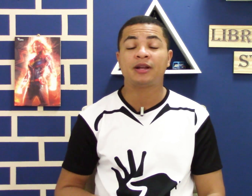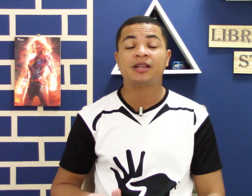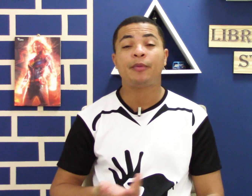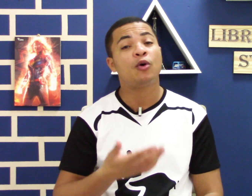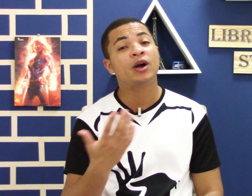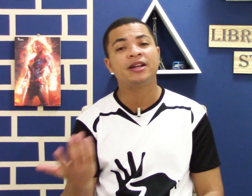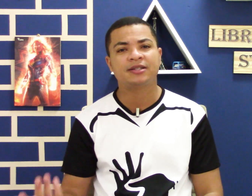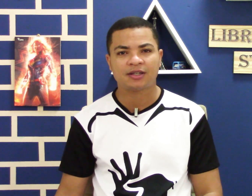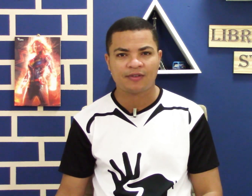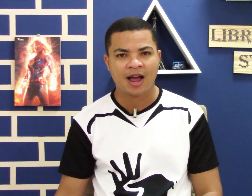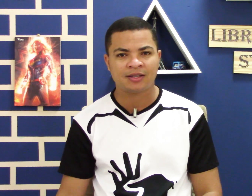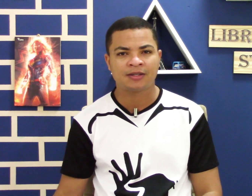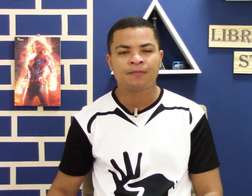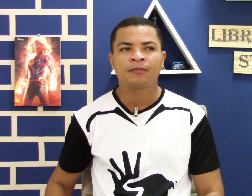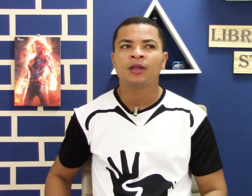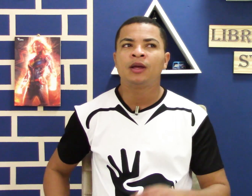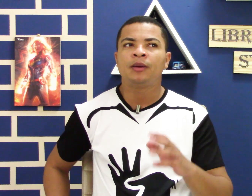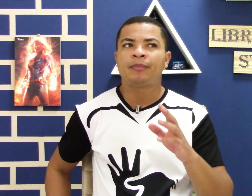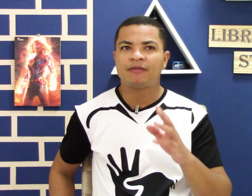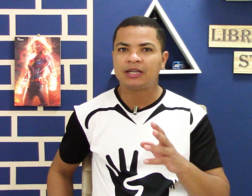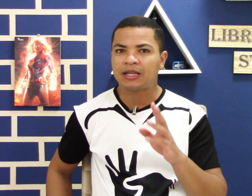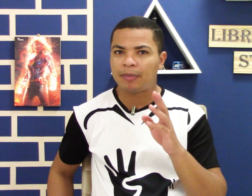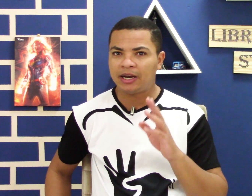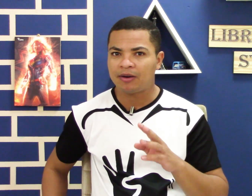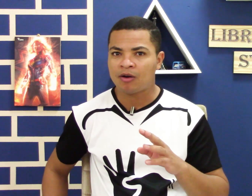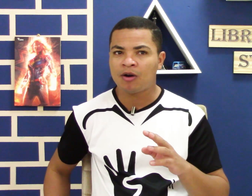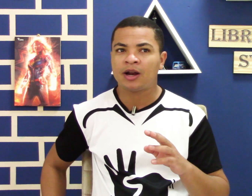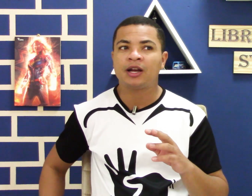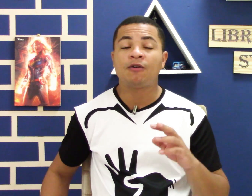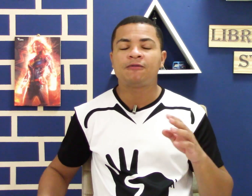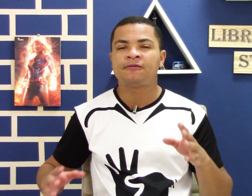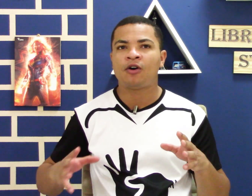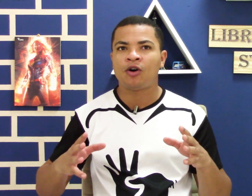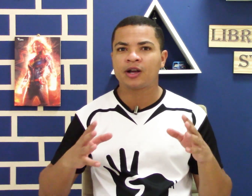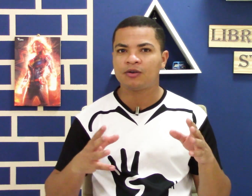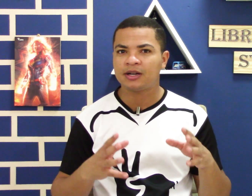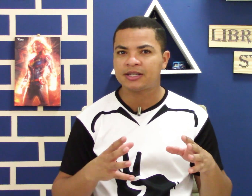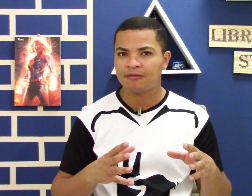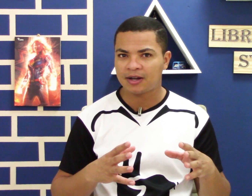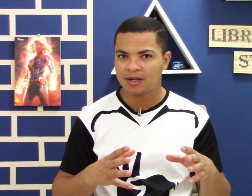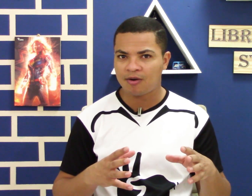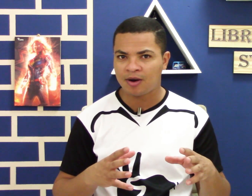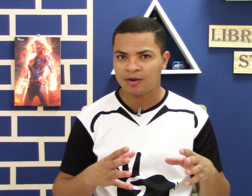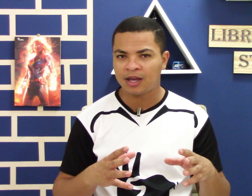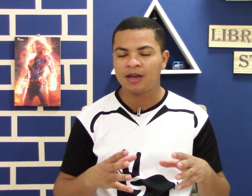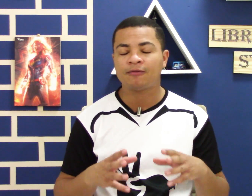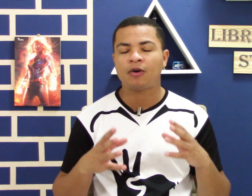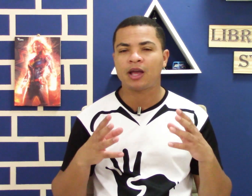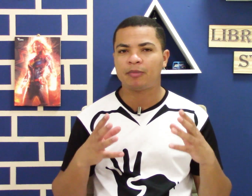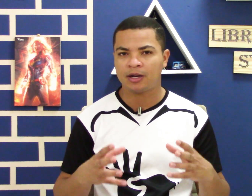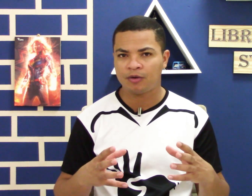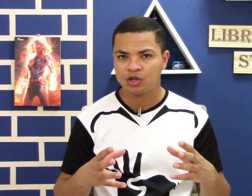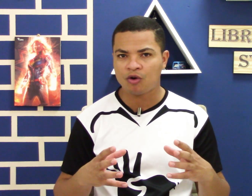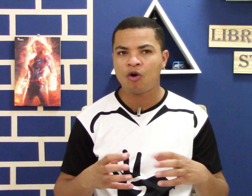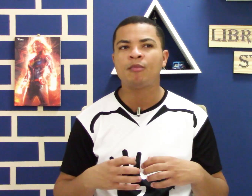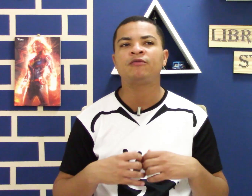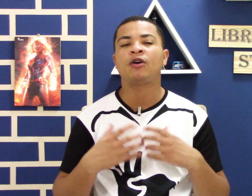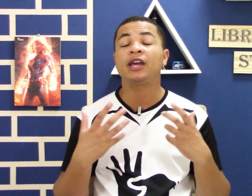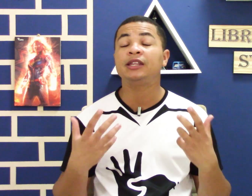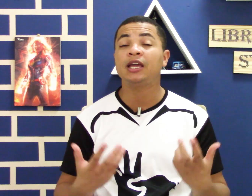exemplo, organizar as frases. Para você que está aprendendo agora, não foque em organizar a frase agora, ok? Foque em aprender o idioma, foque em entender